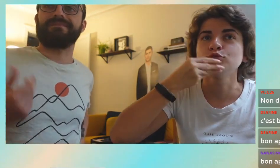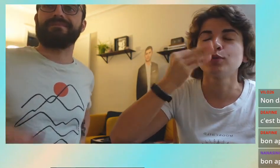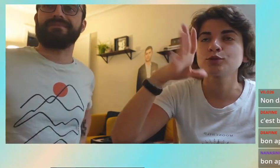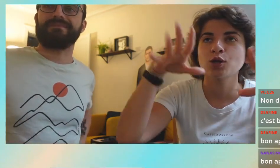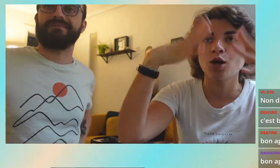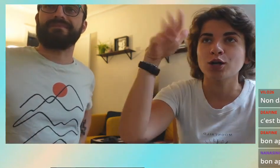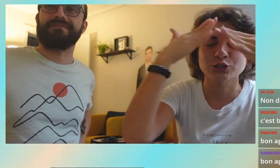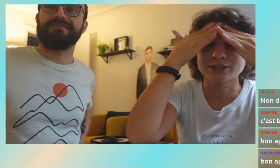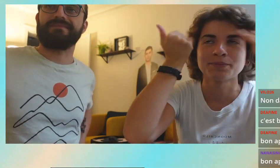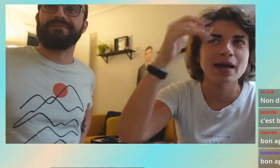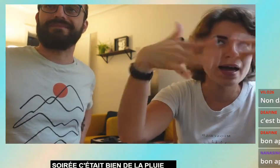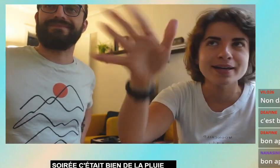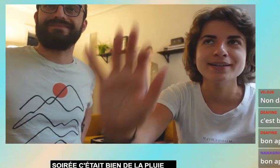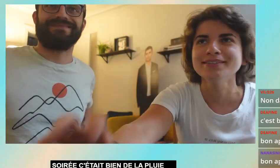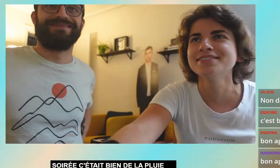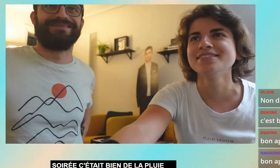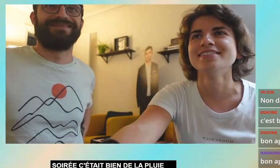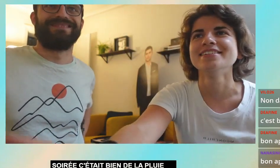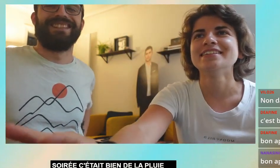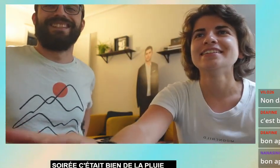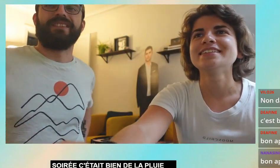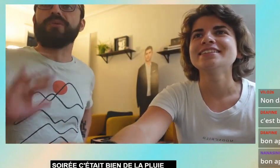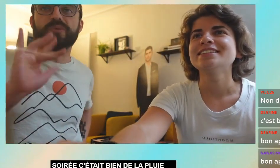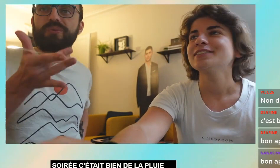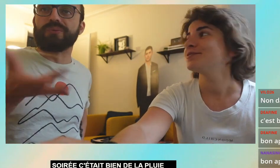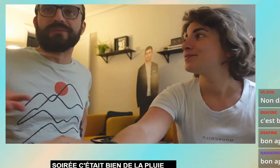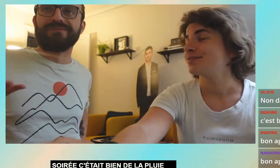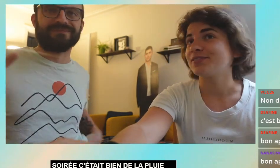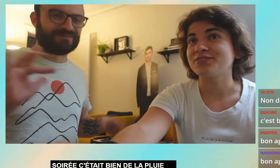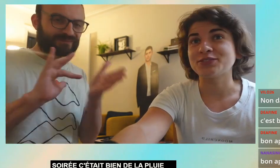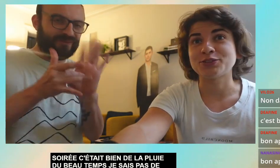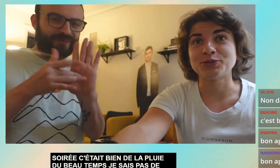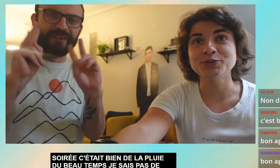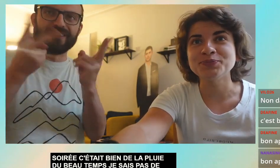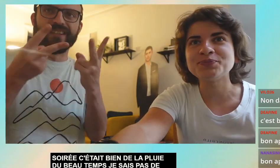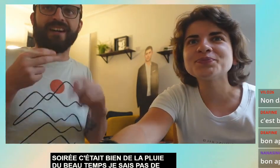beau temps, je sais pas. De tout. De Tout en général.